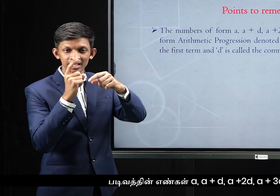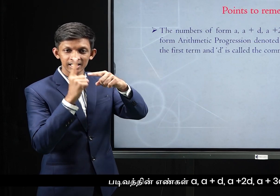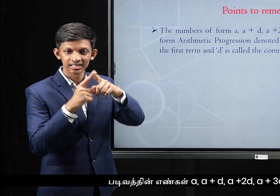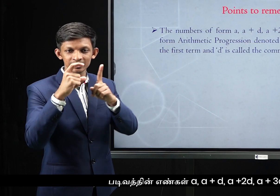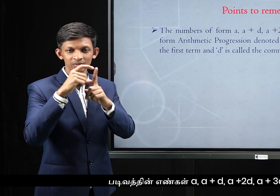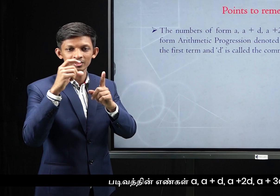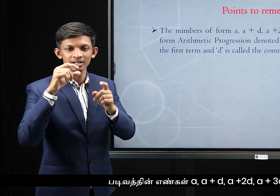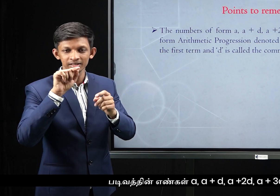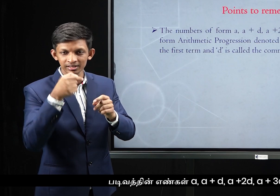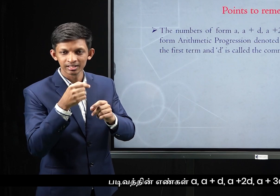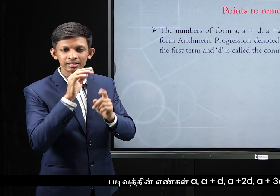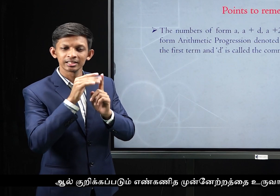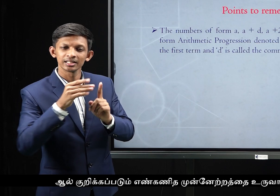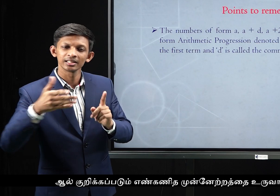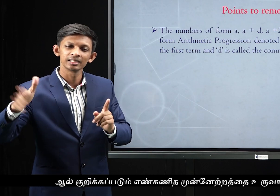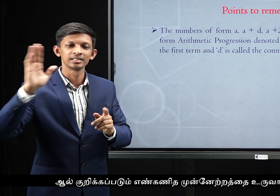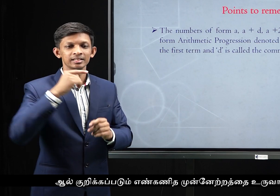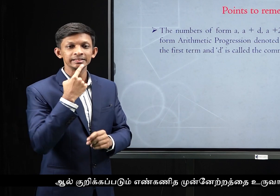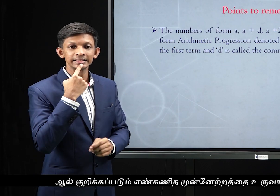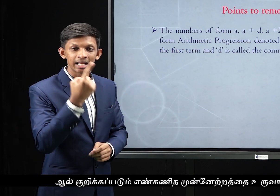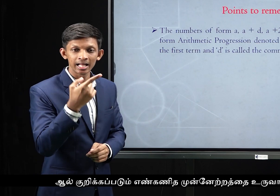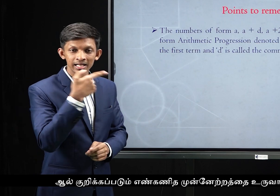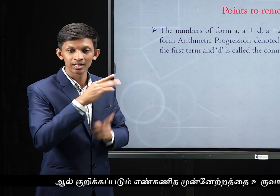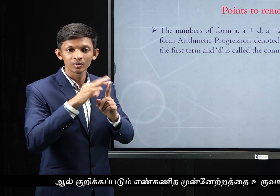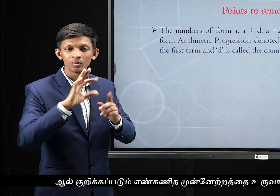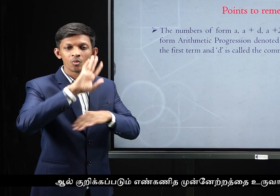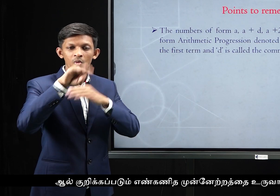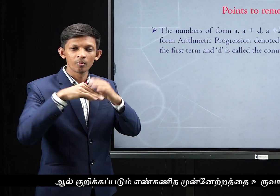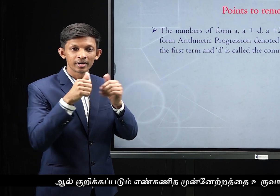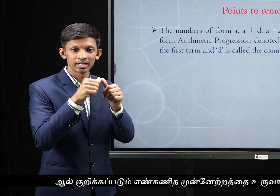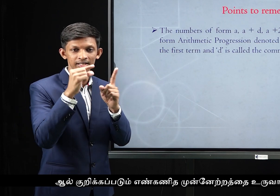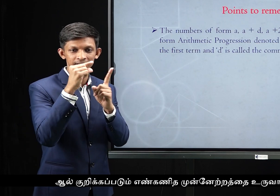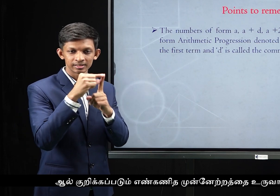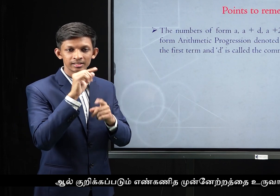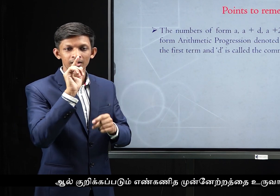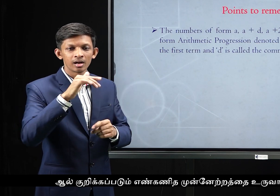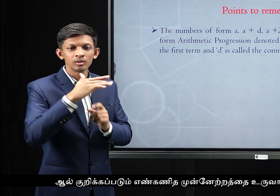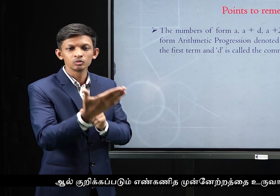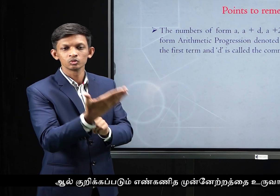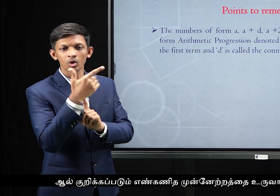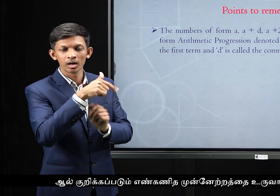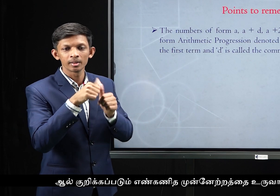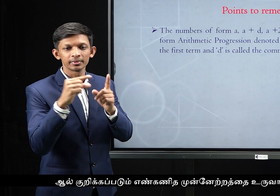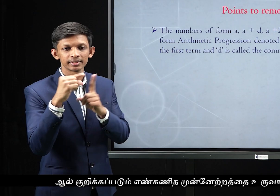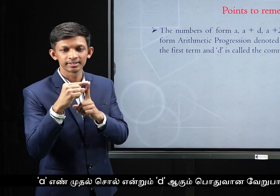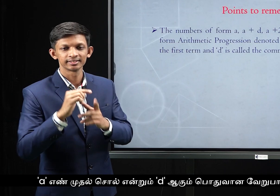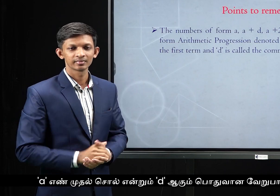கூட்டல் 4d ஏபியால் குறிக்கப்படும் எண்கணித முன்னேற்றத்தை உருவாக்குவதாக கூறப்படுகிறது. ஏ